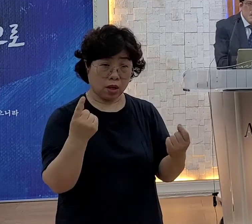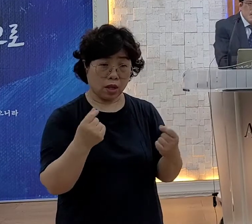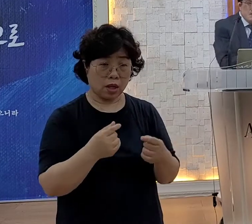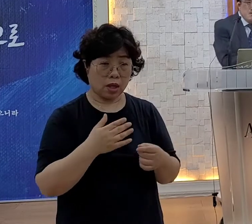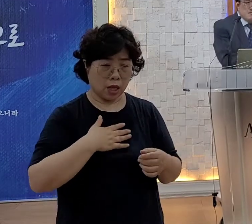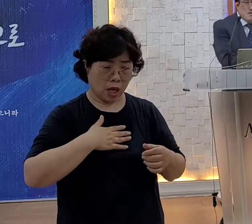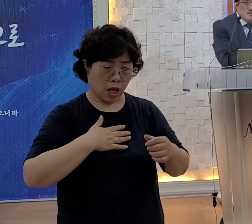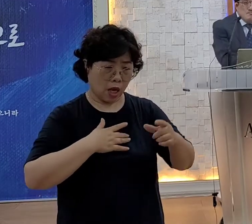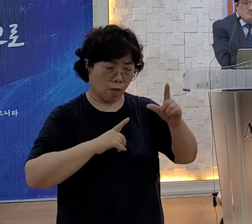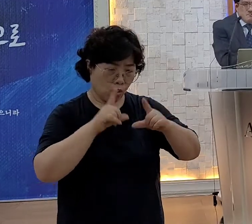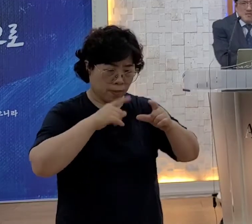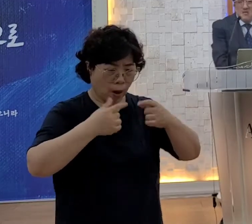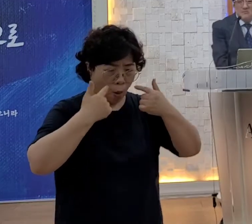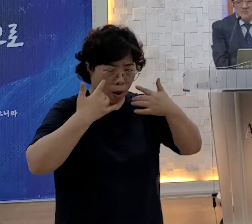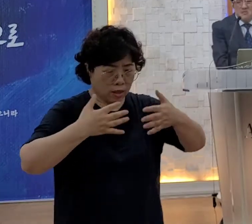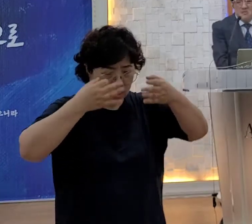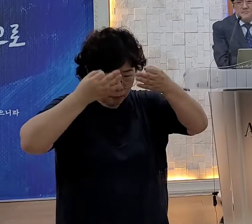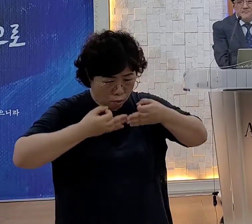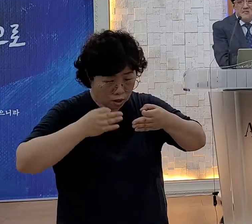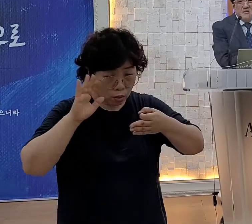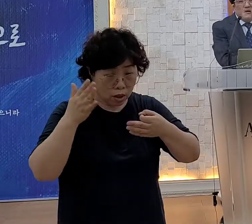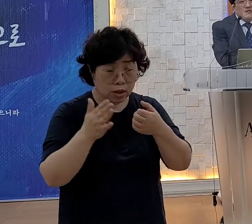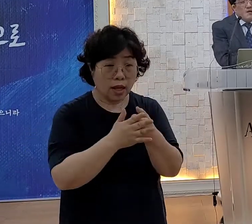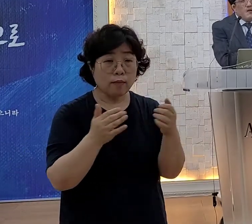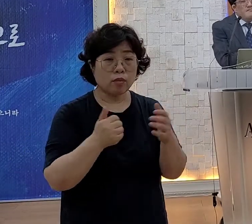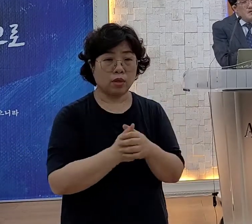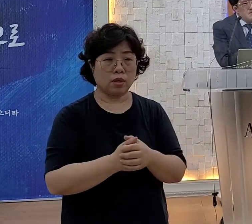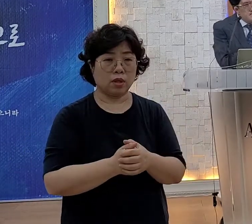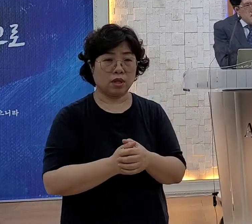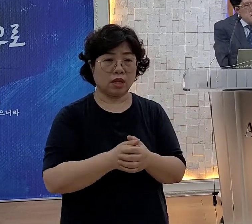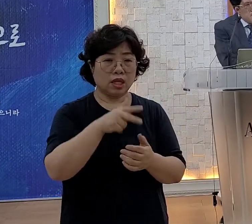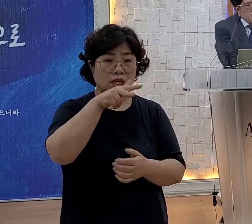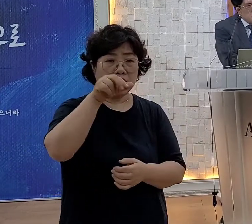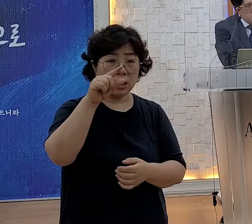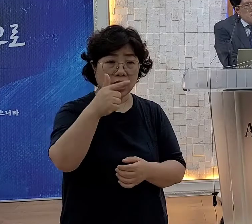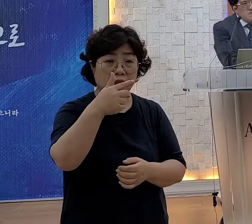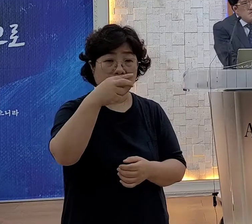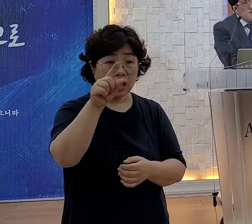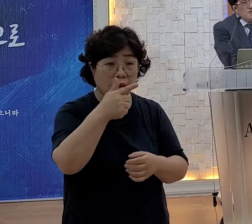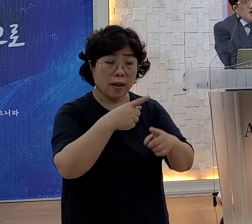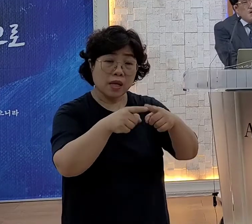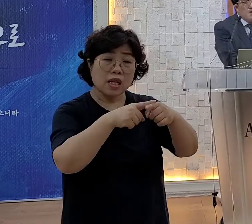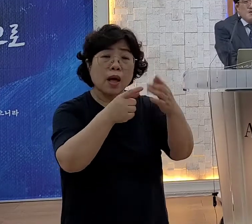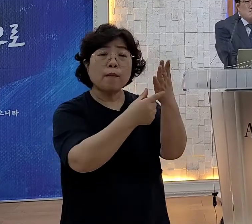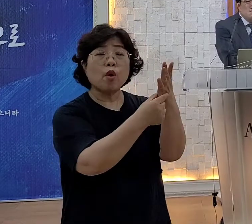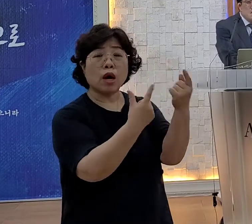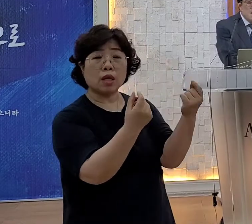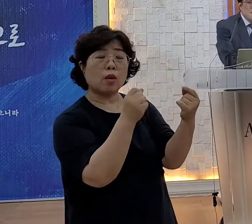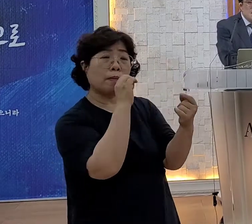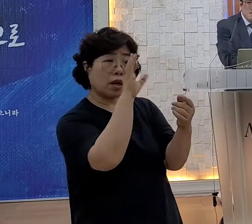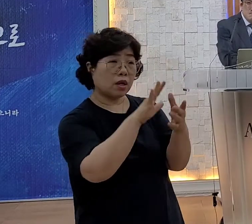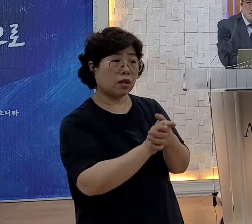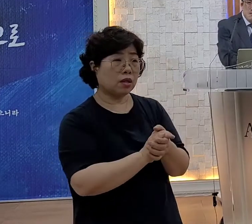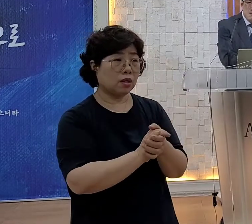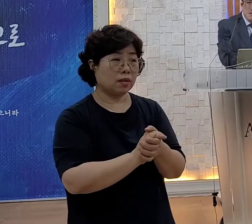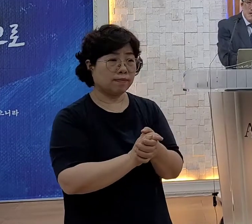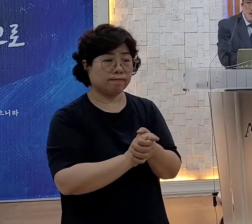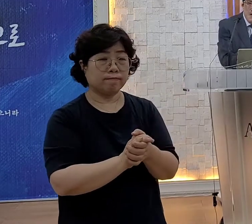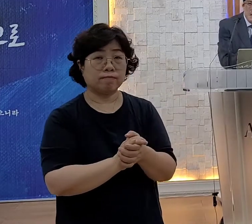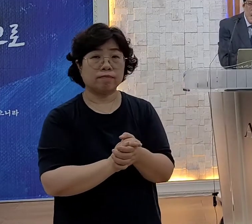하기 때문에 1장 16절 이하부터 3장 18절까지의 이 모든 이야기가